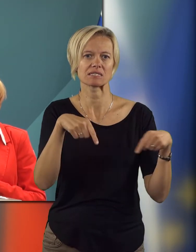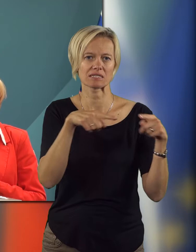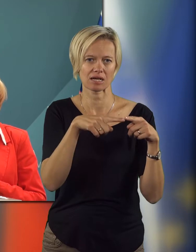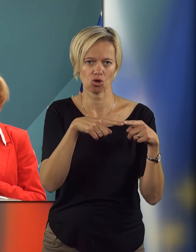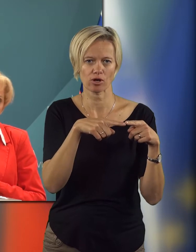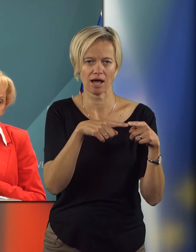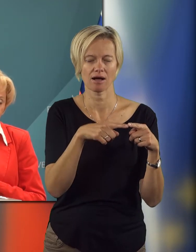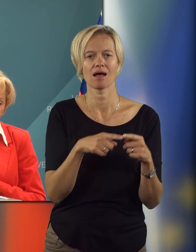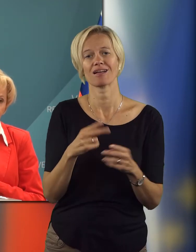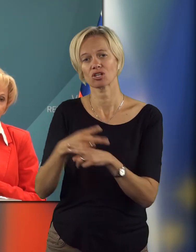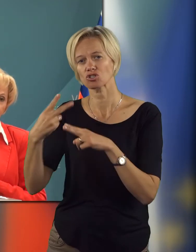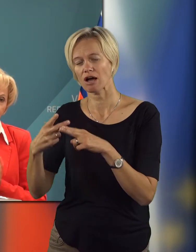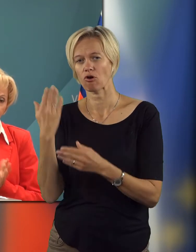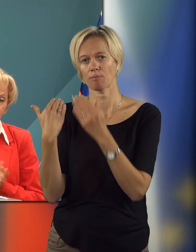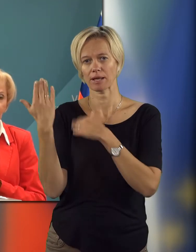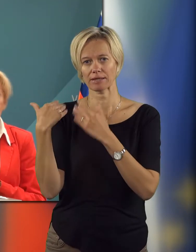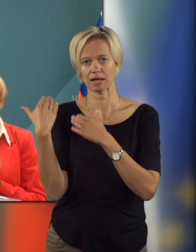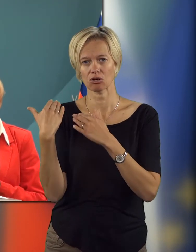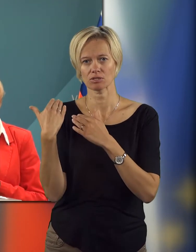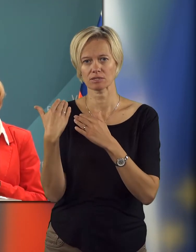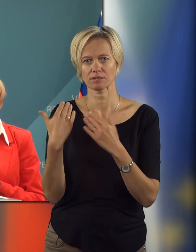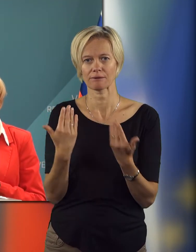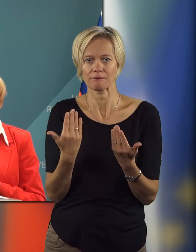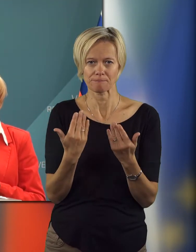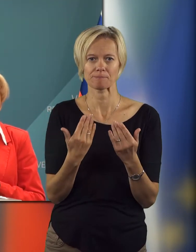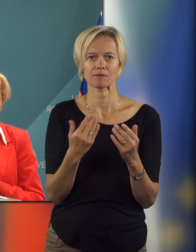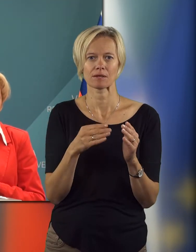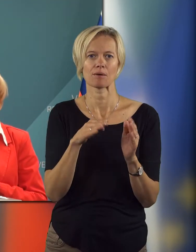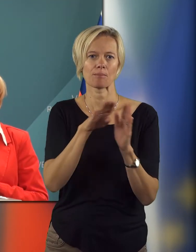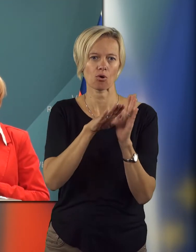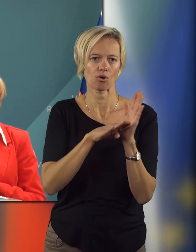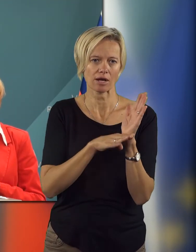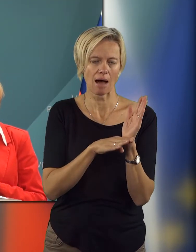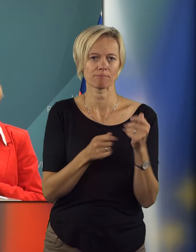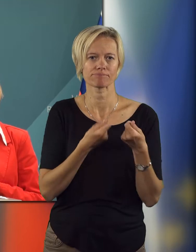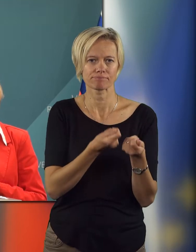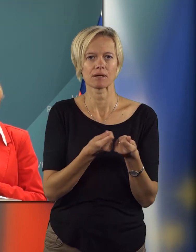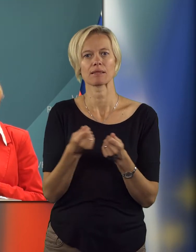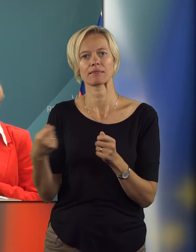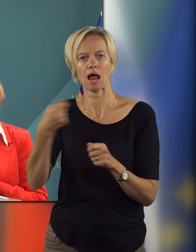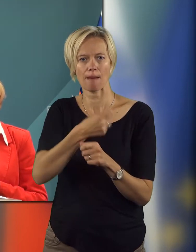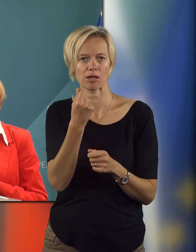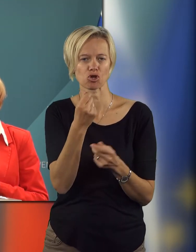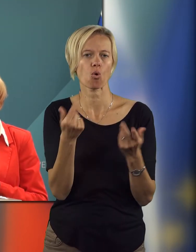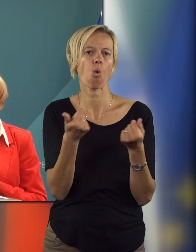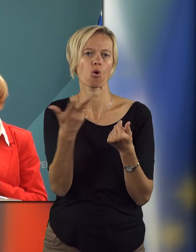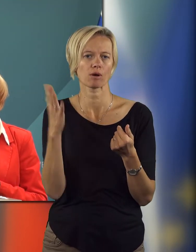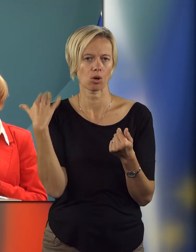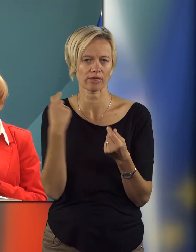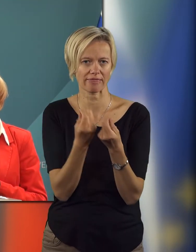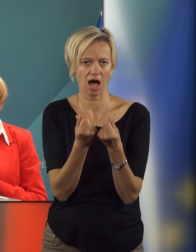se je pač v preteklosti dalo programov in s tem plačil toliko, kolikor je bilo